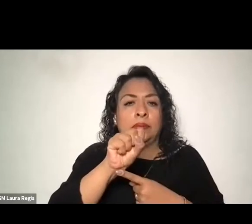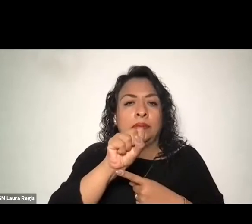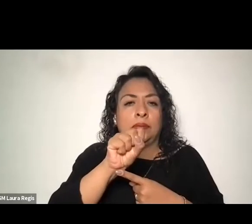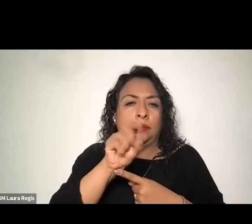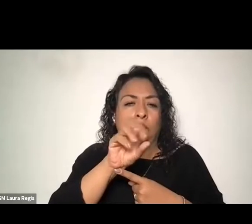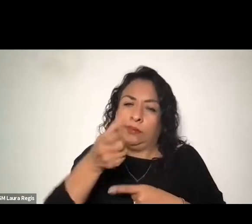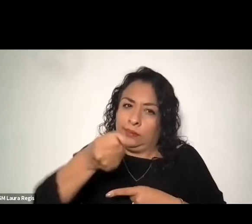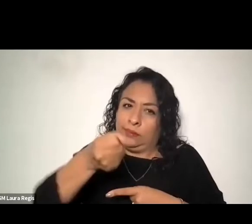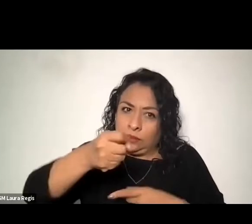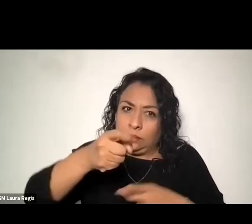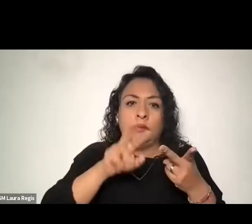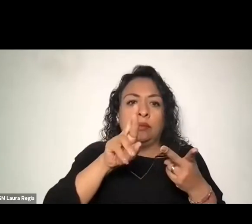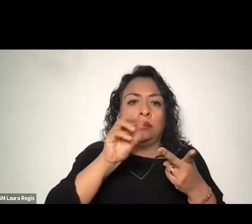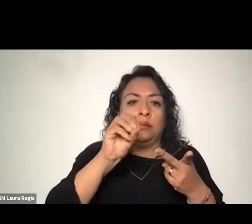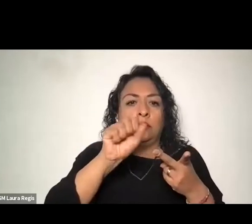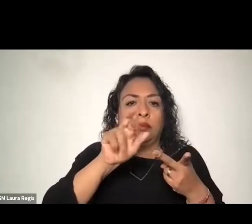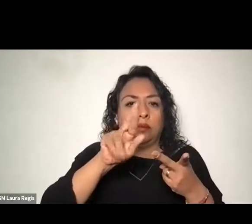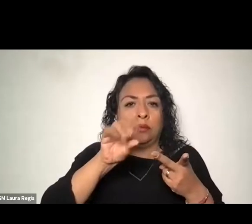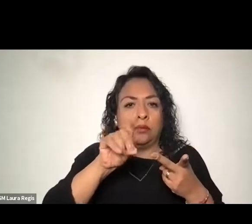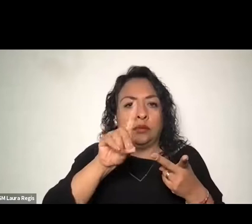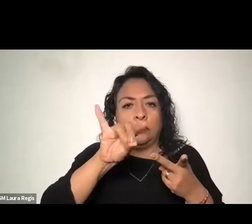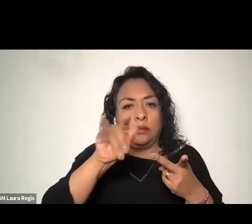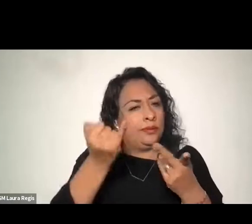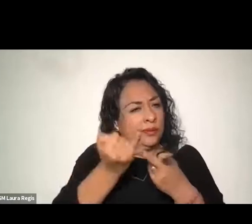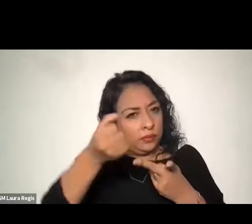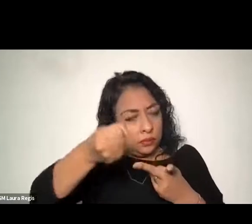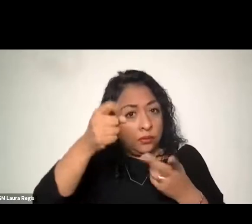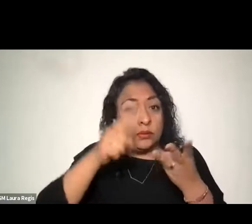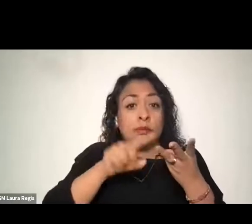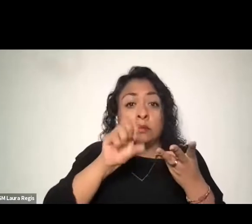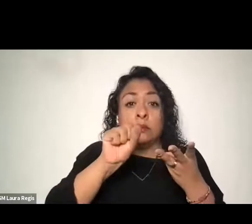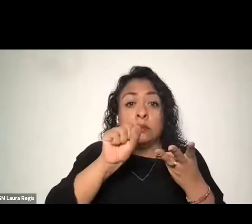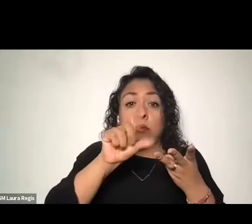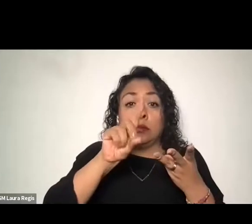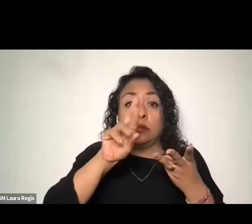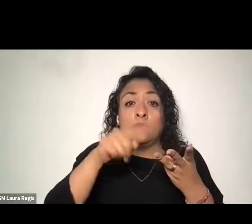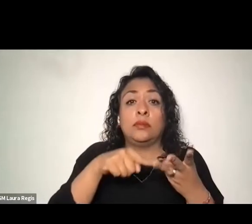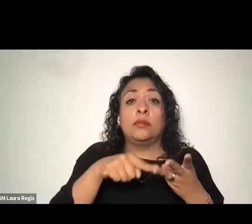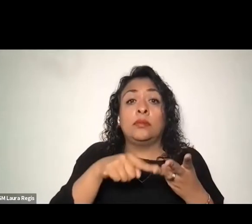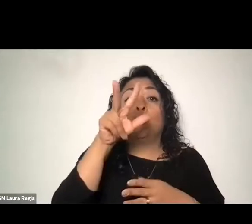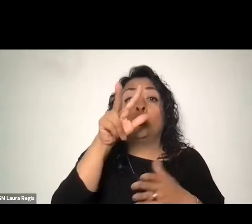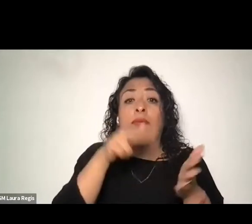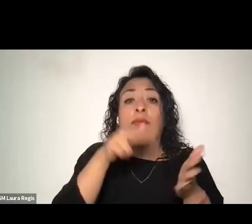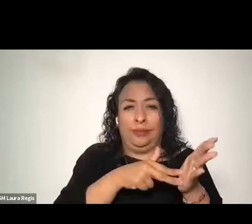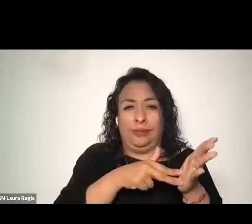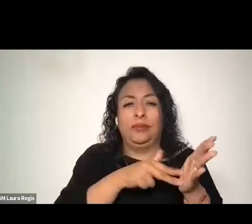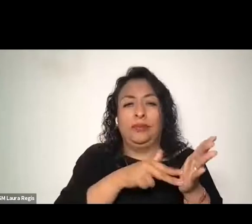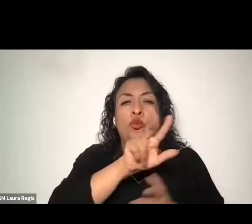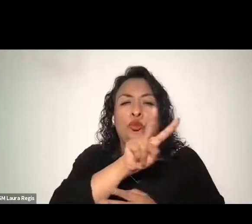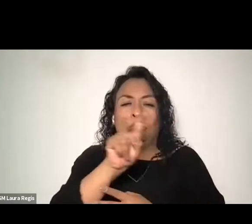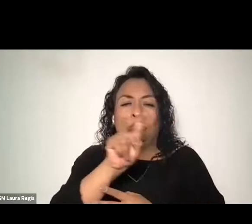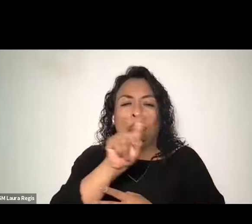Rosario Díaz Mena también. Sandrín, los 8.221 millones que dejarán de